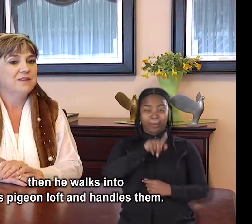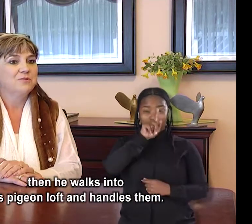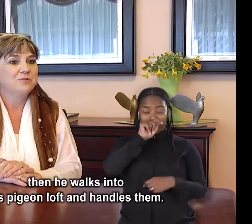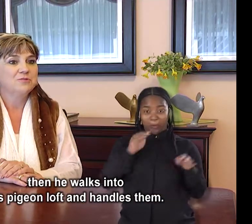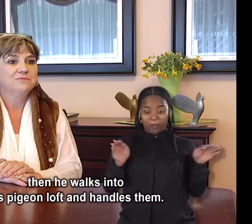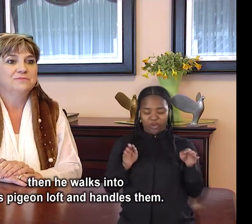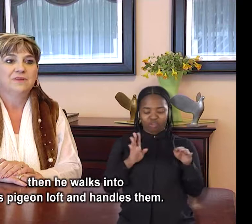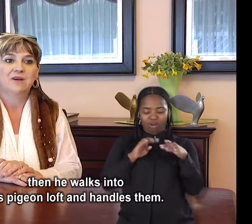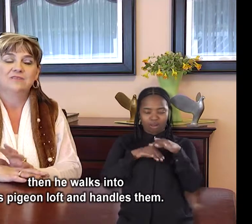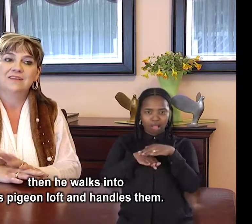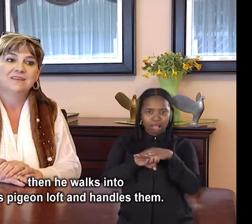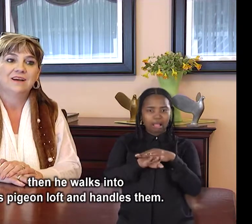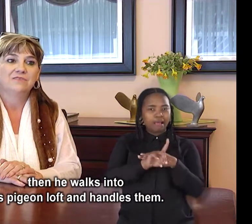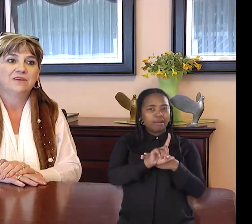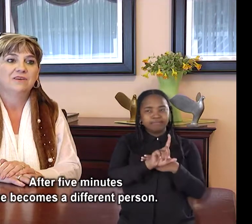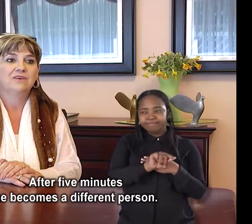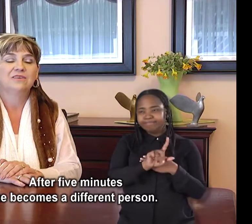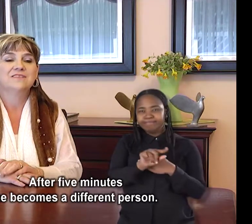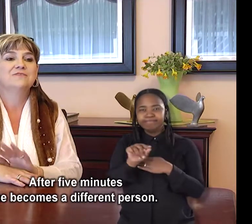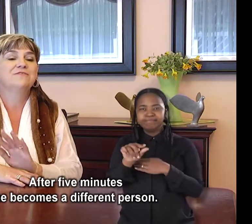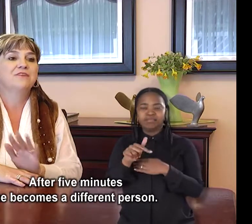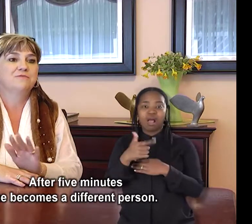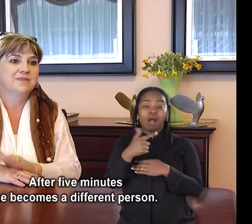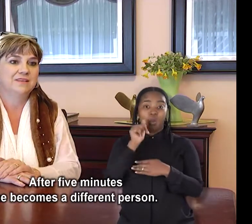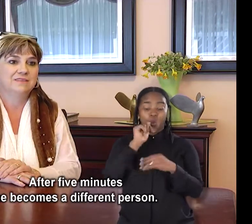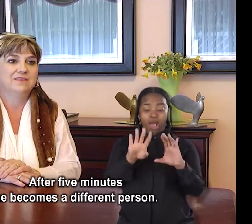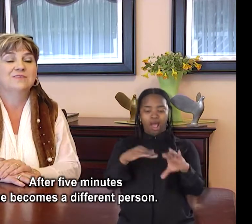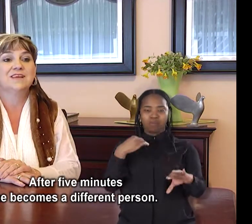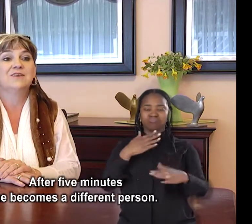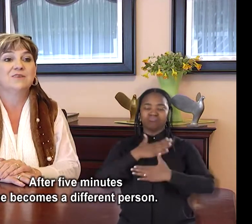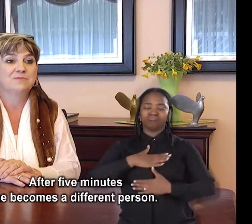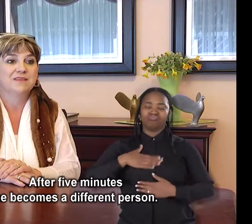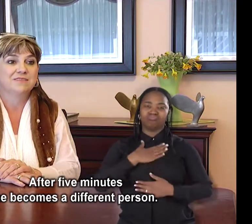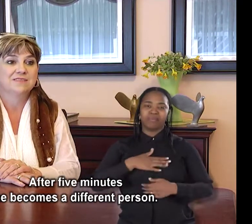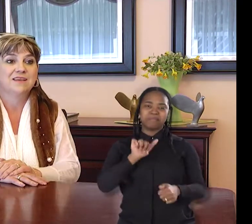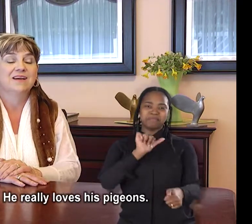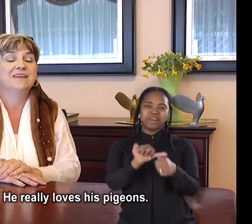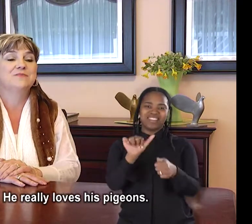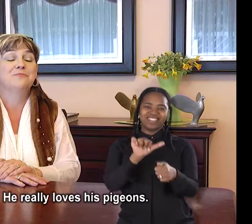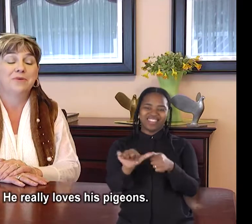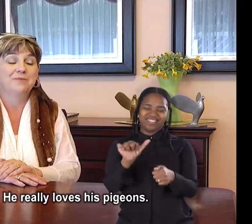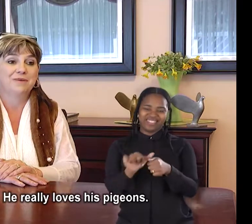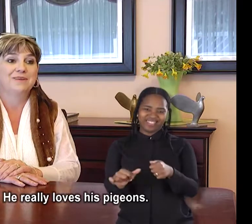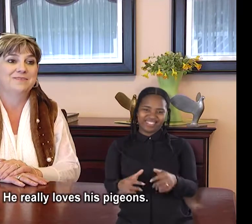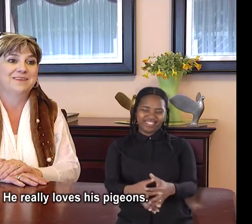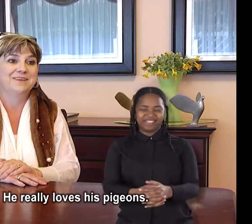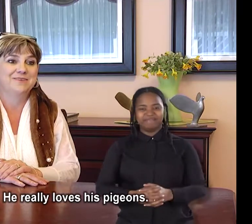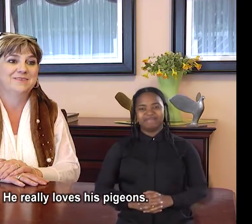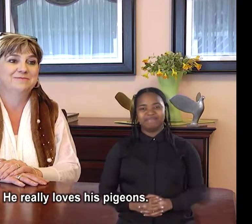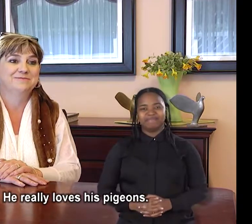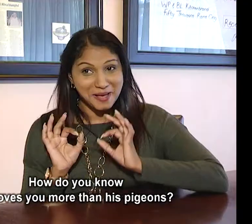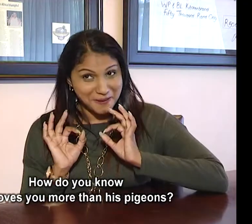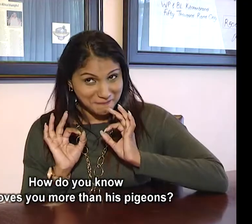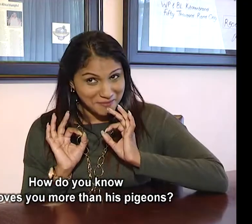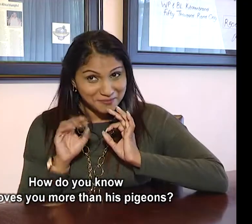hy in sy duiwehok, hy hanteer die duiwe, ag dis nie 5 minute nie, dan sê hy 'n ander mens. Hy is baie, baie lief vir sy